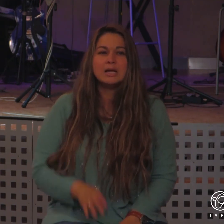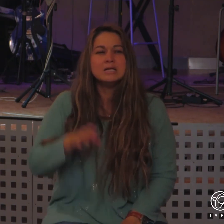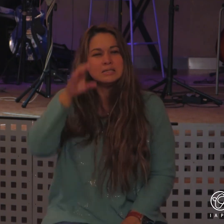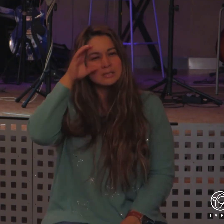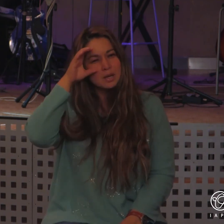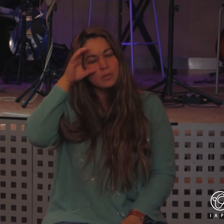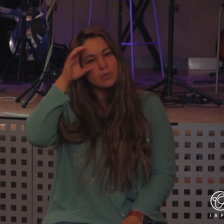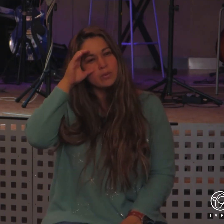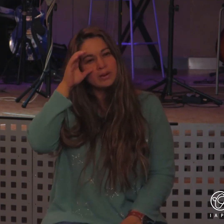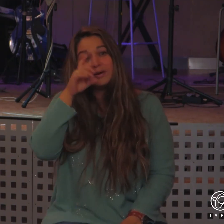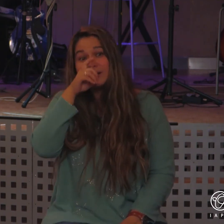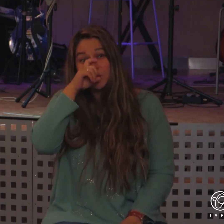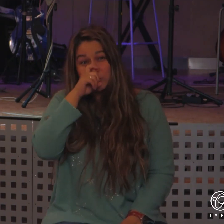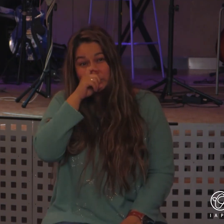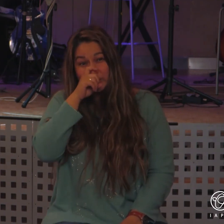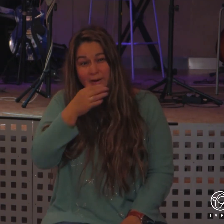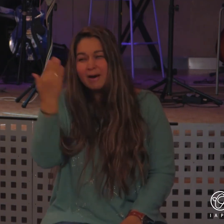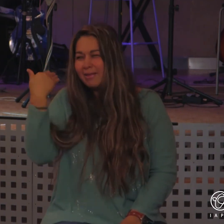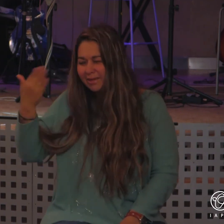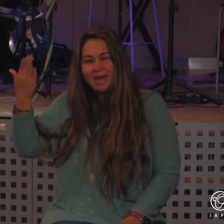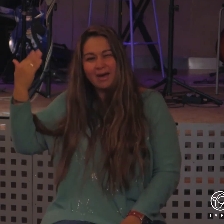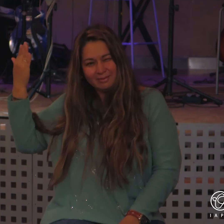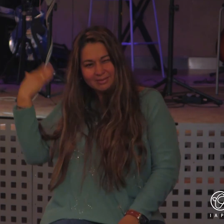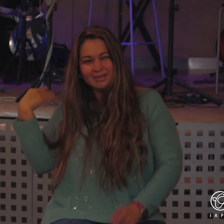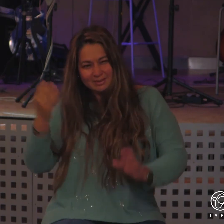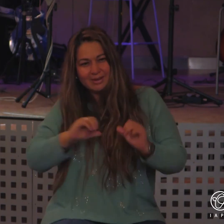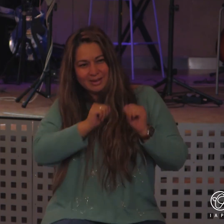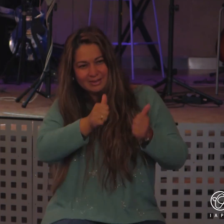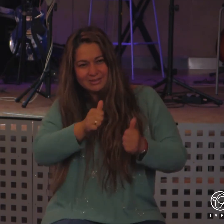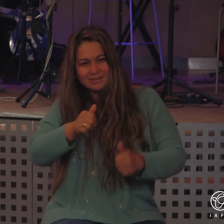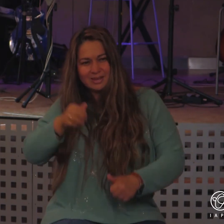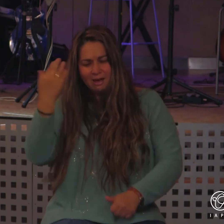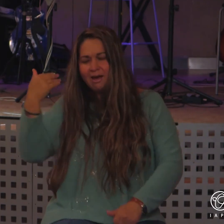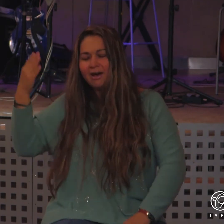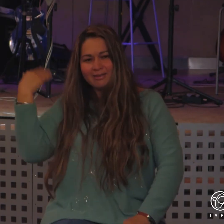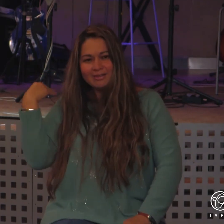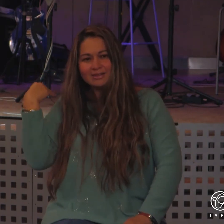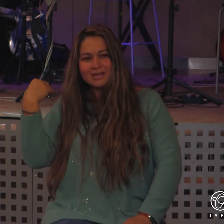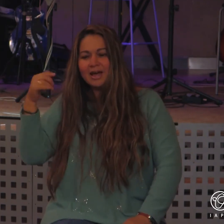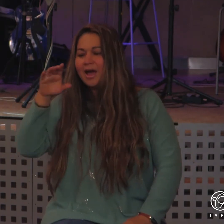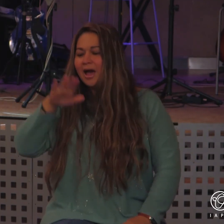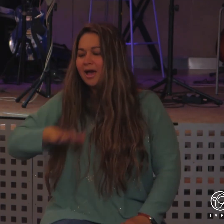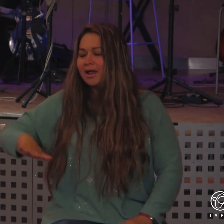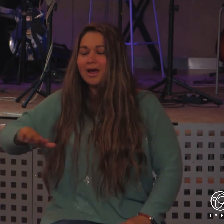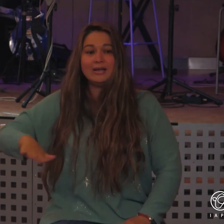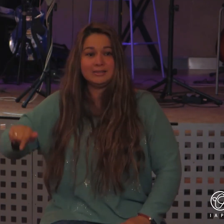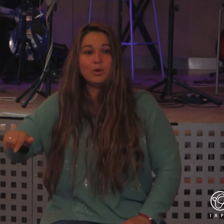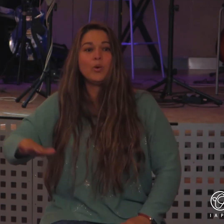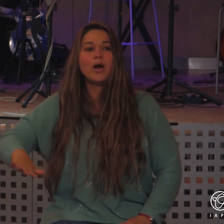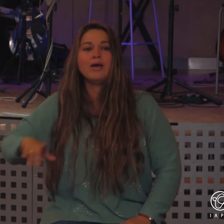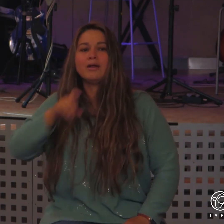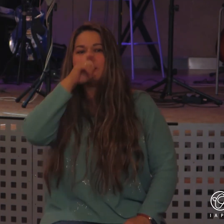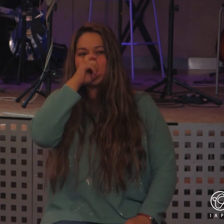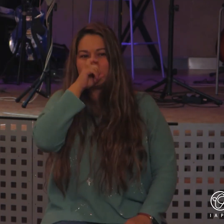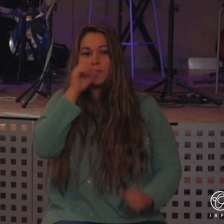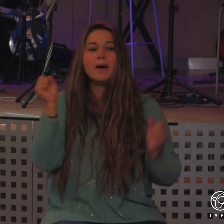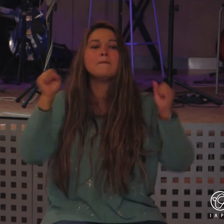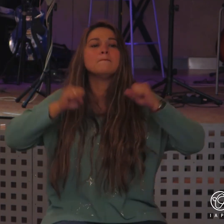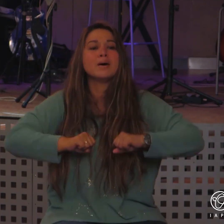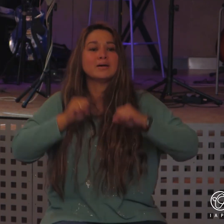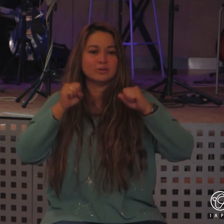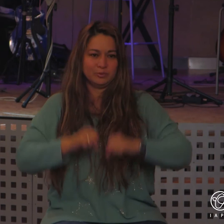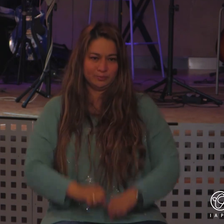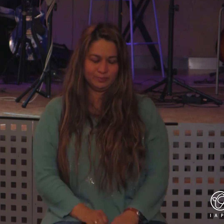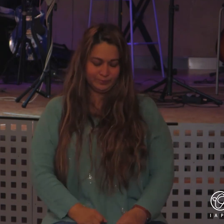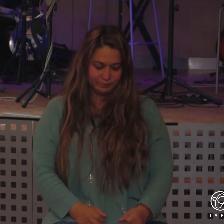estaba recordando el pacto, el territorio, lo que ha sido ganado. Bien, sigo.